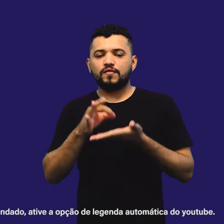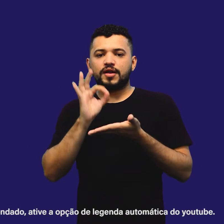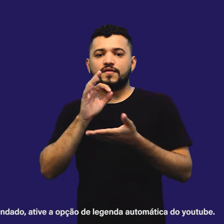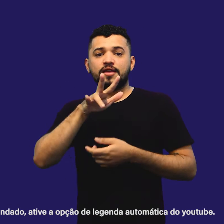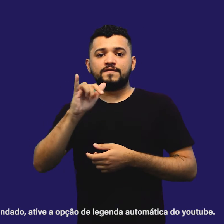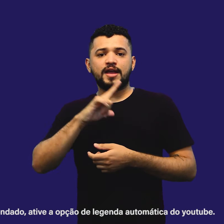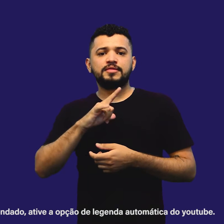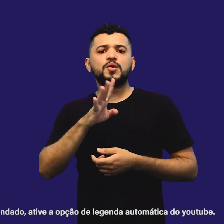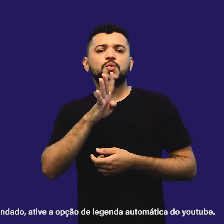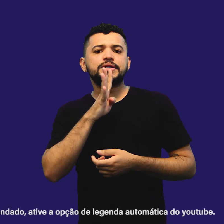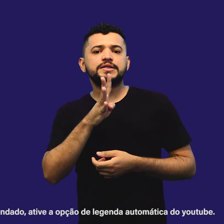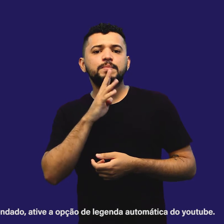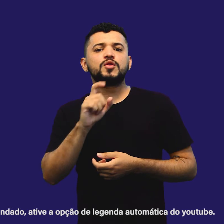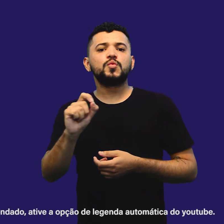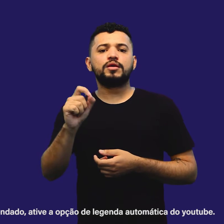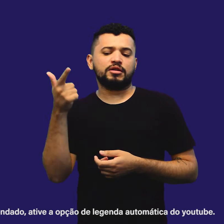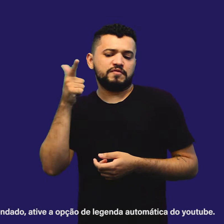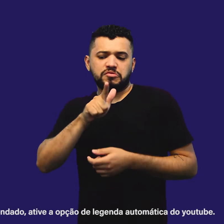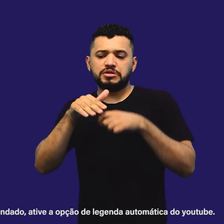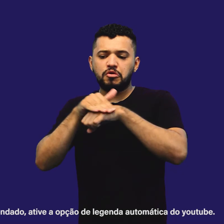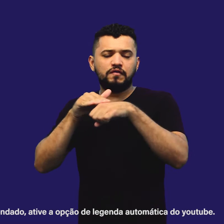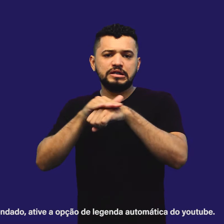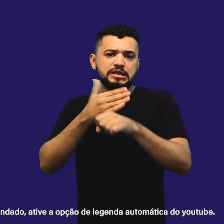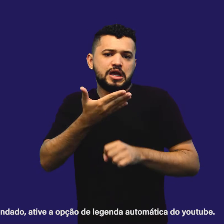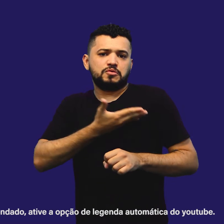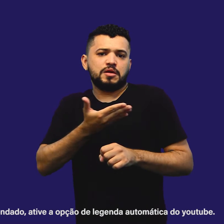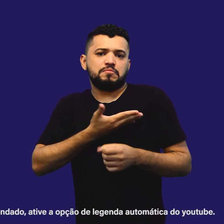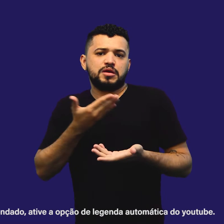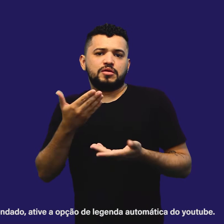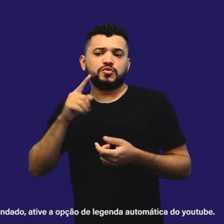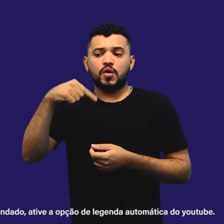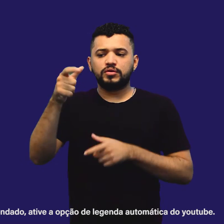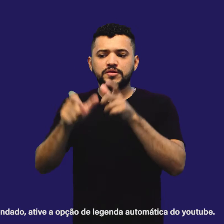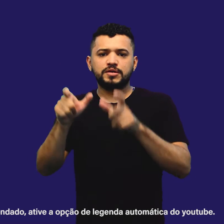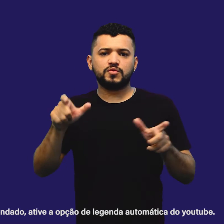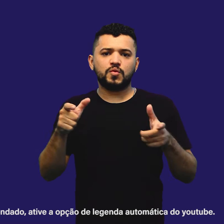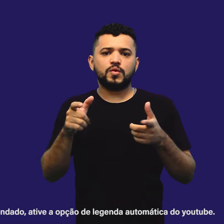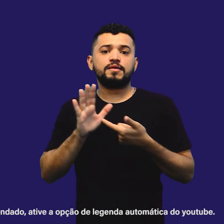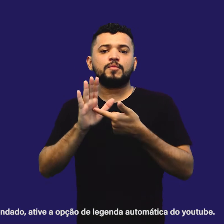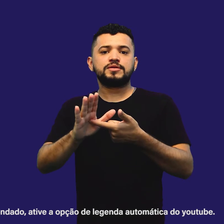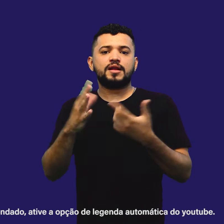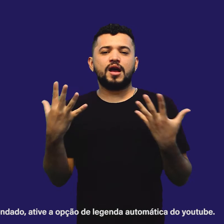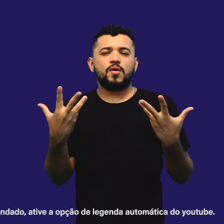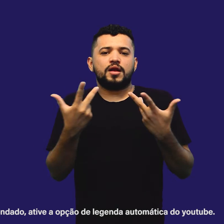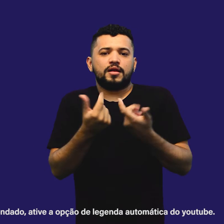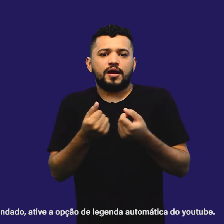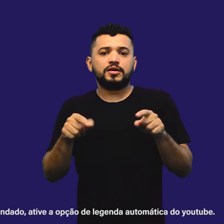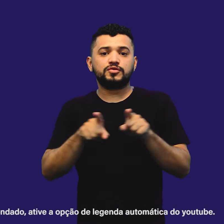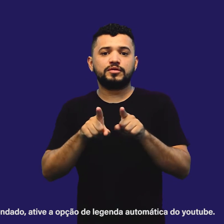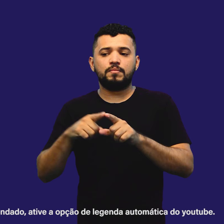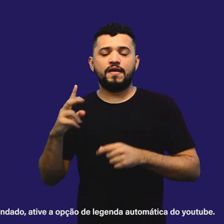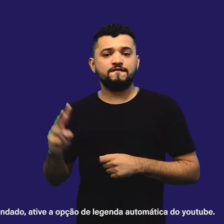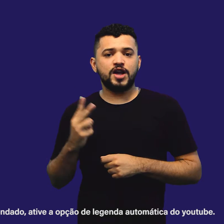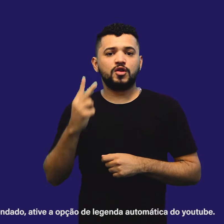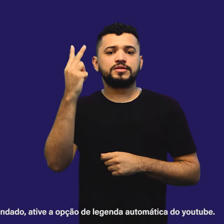outras pessoas, apresentar para outras pessoas, abrir o leque da qualidade e valorização desse produto local, que é feito